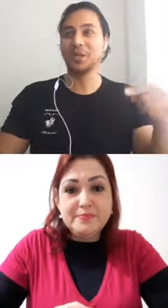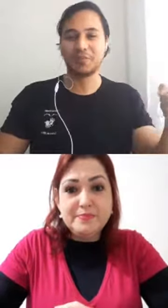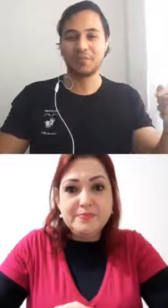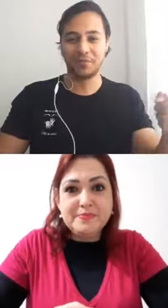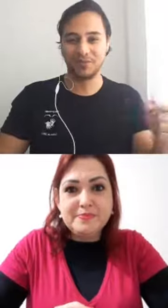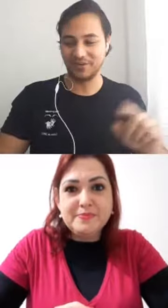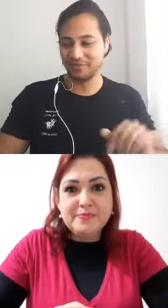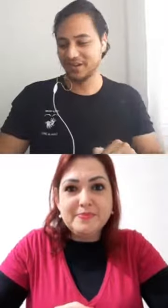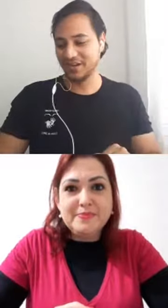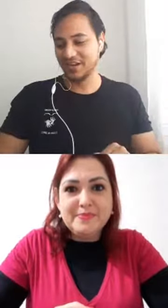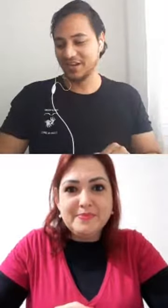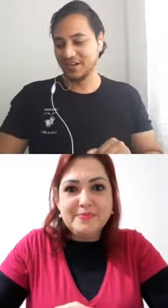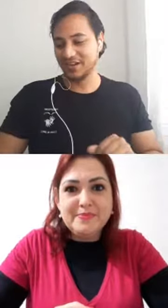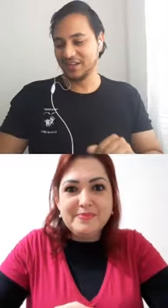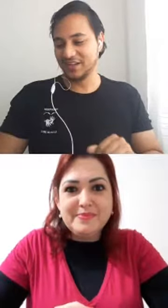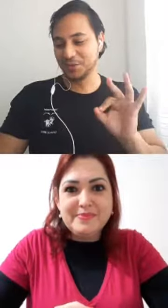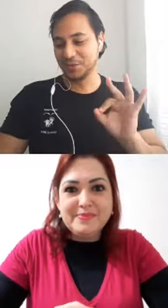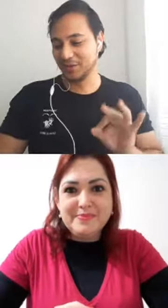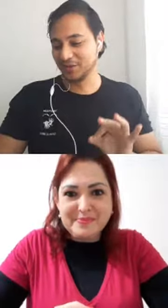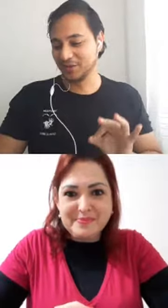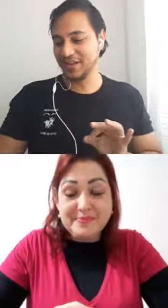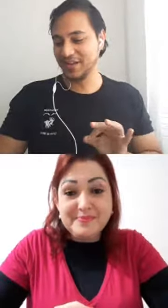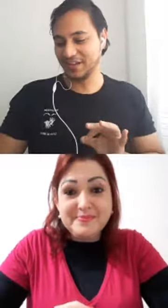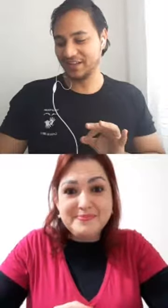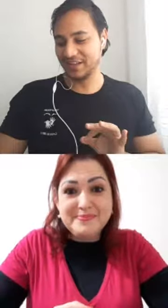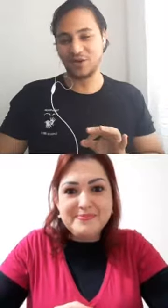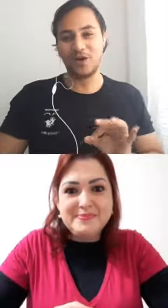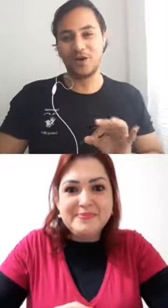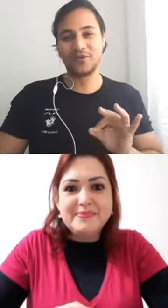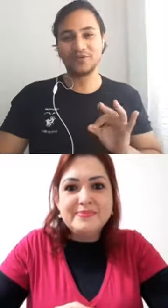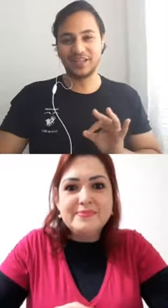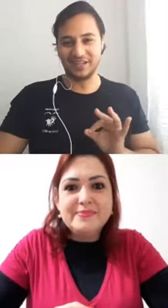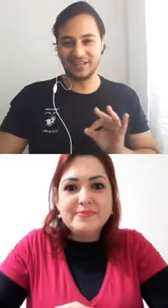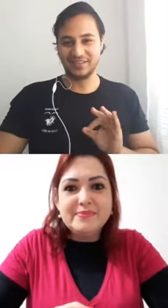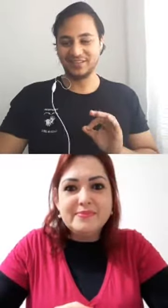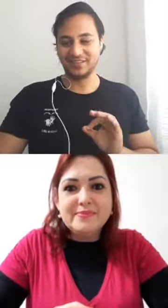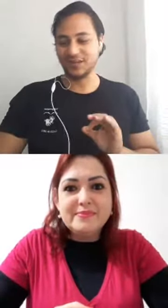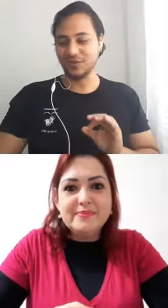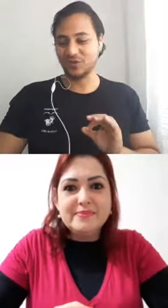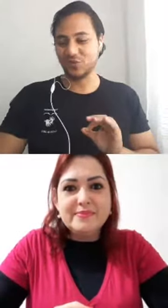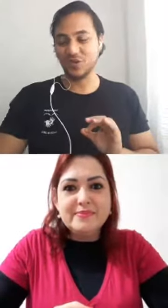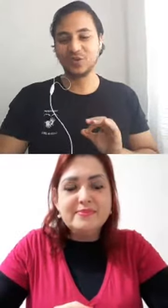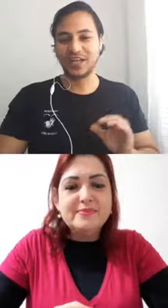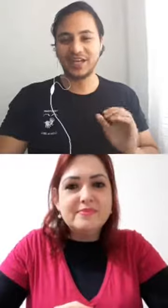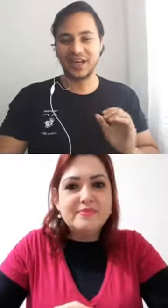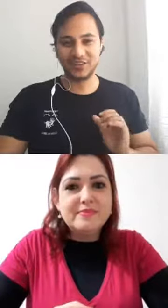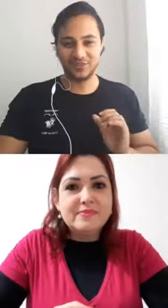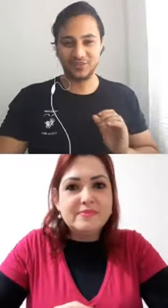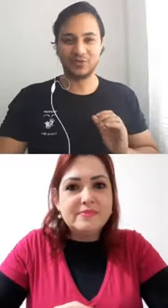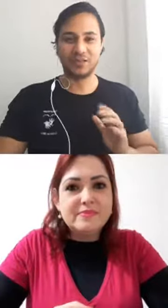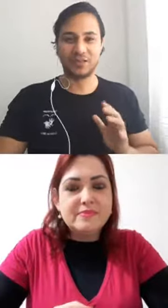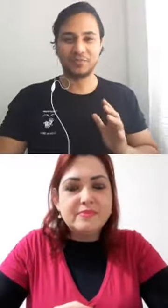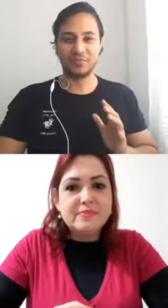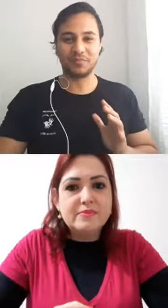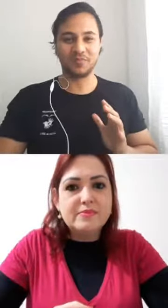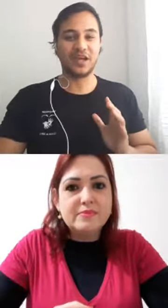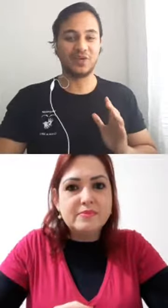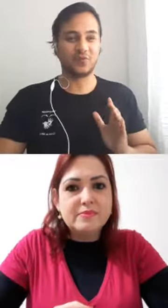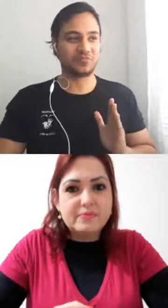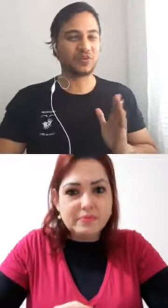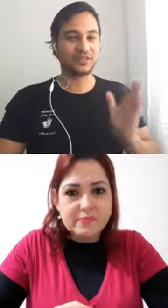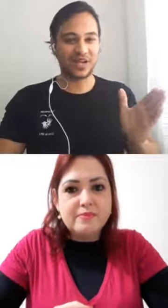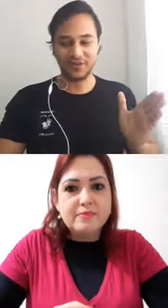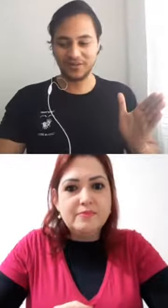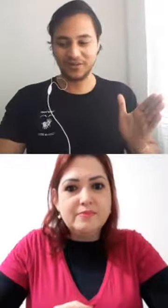uma dica pro pessoal. Então, na última pergunta minha, assim, qual é a fronteira do voluntariado, onde o intérprete é